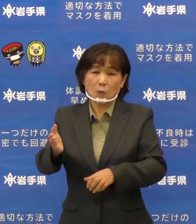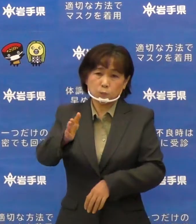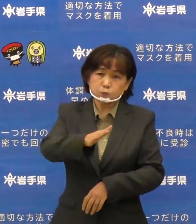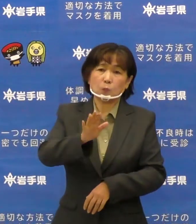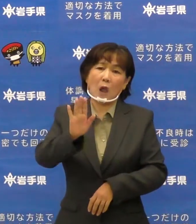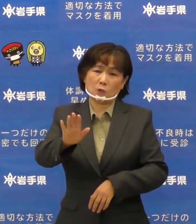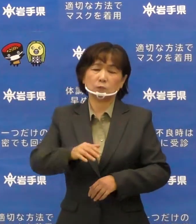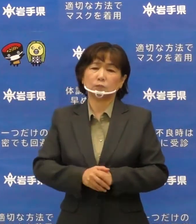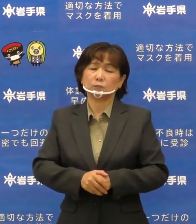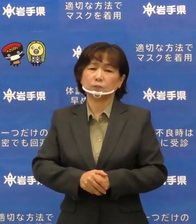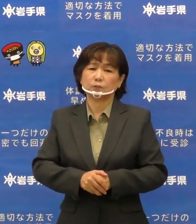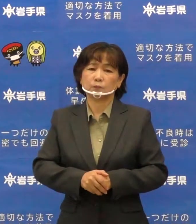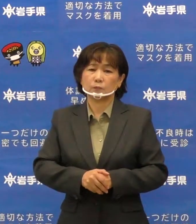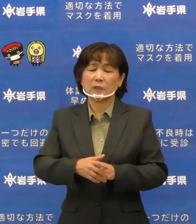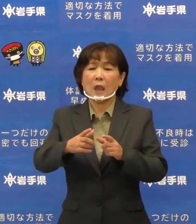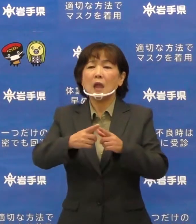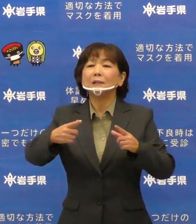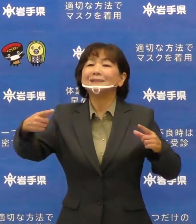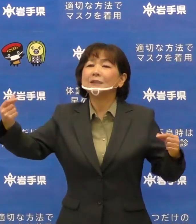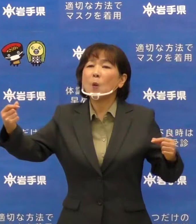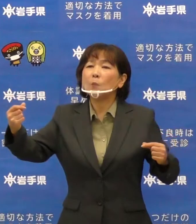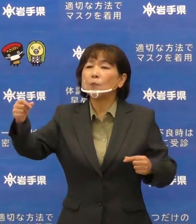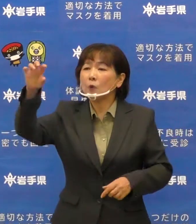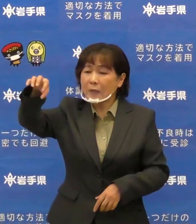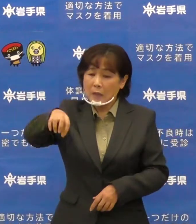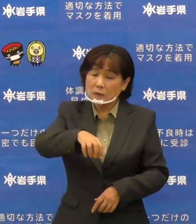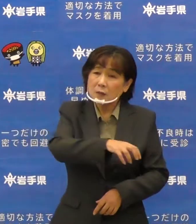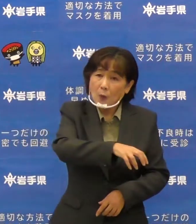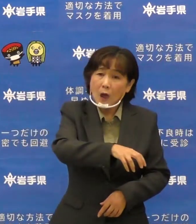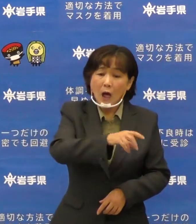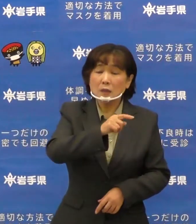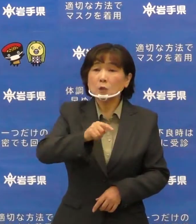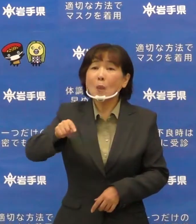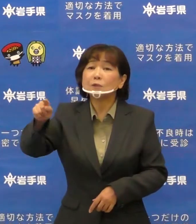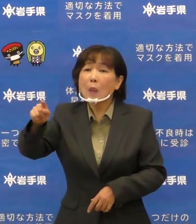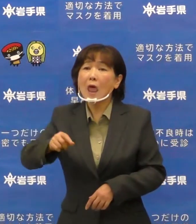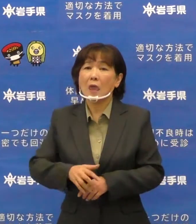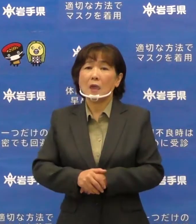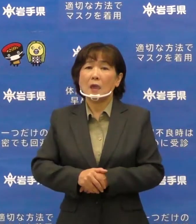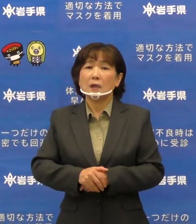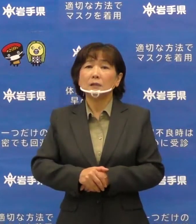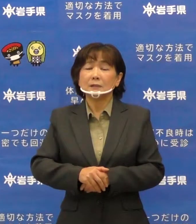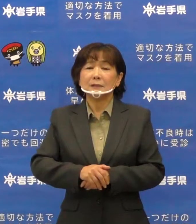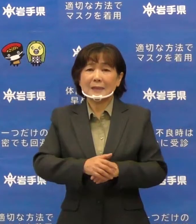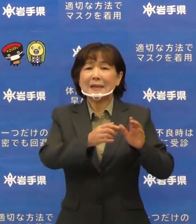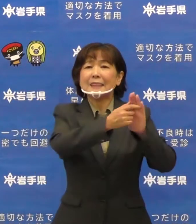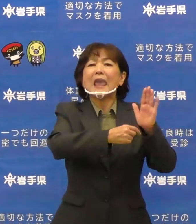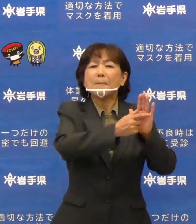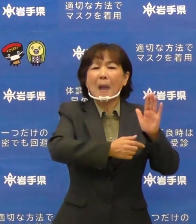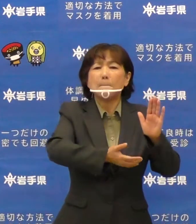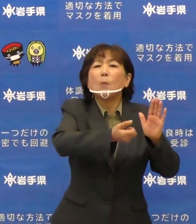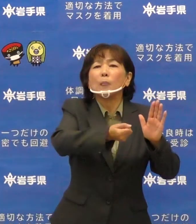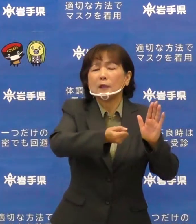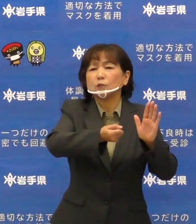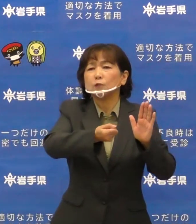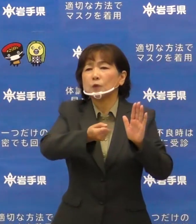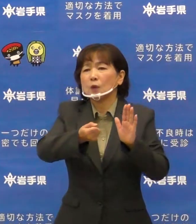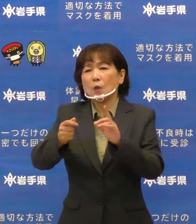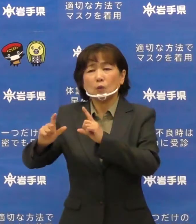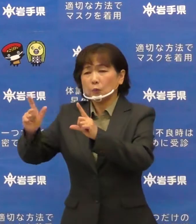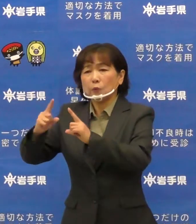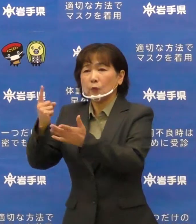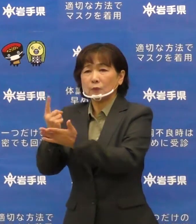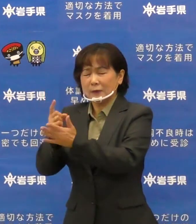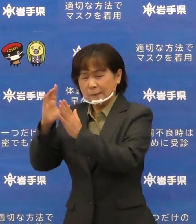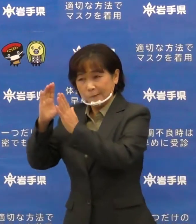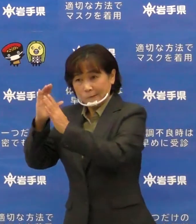日本各地それぞれのこうテーマがそういう、こう東京一極集中是正、そしてコロナ対策という